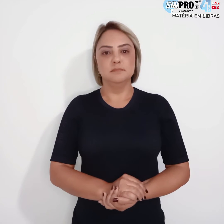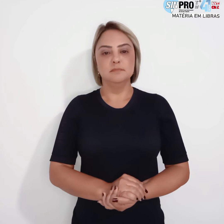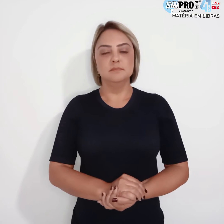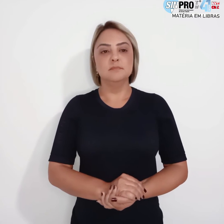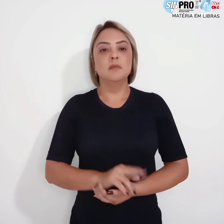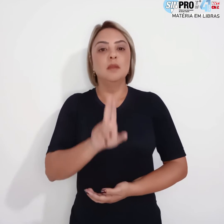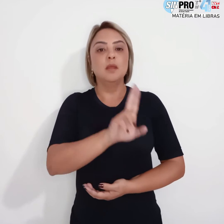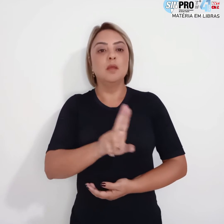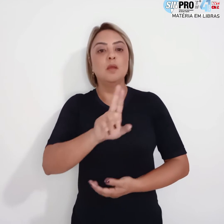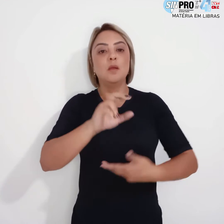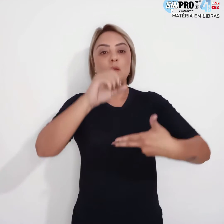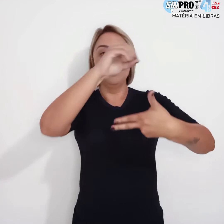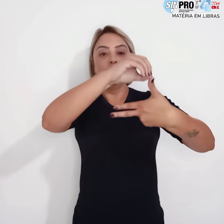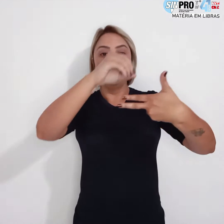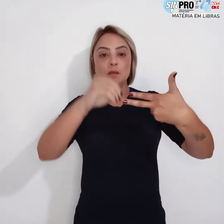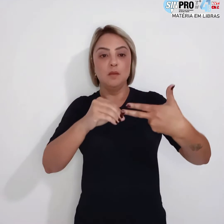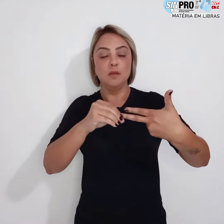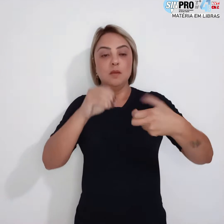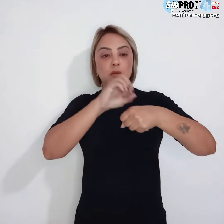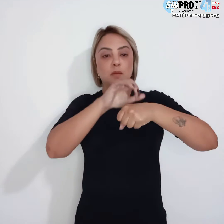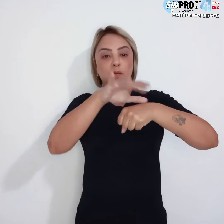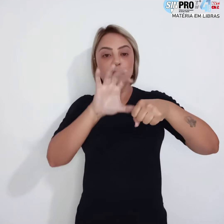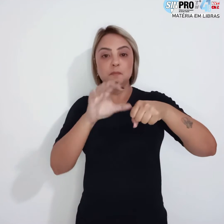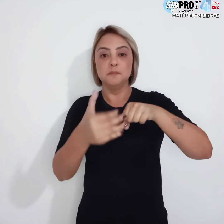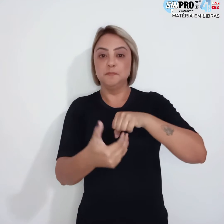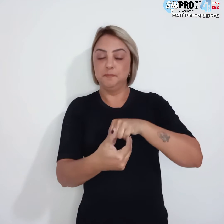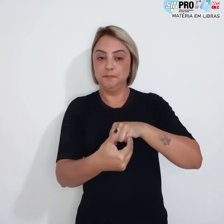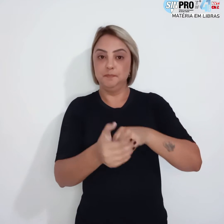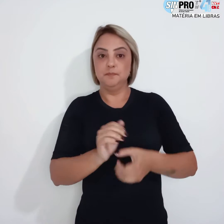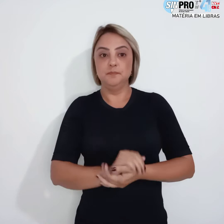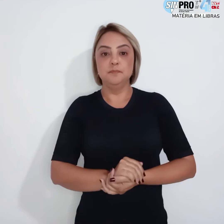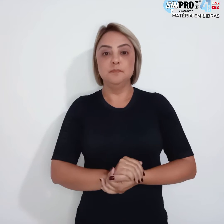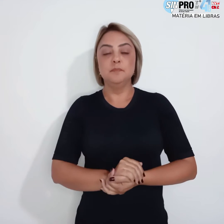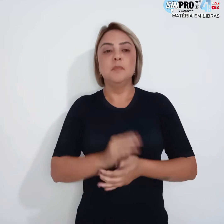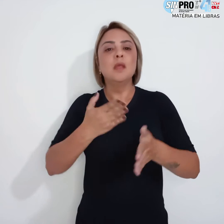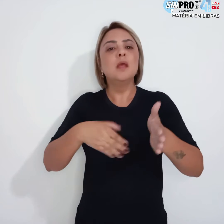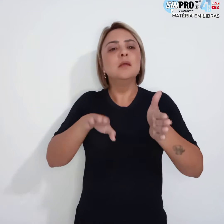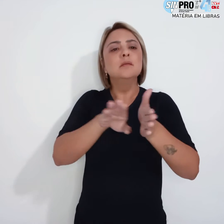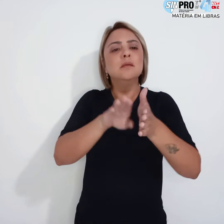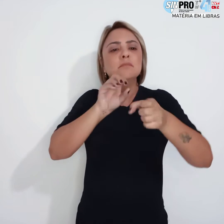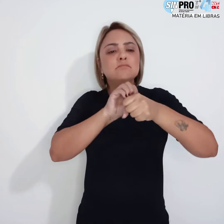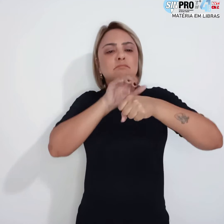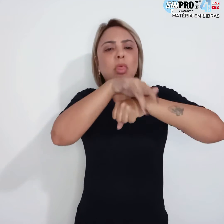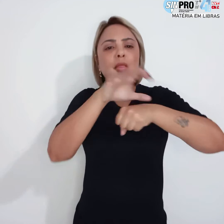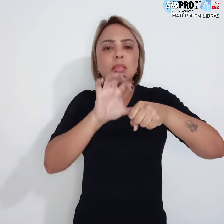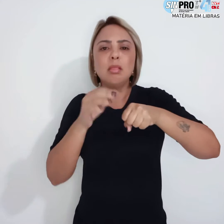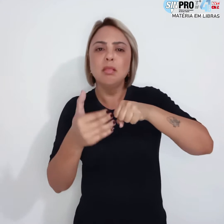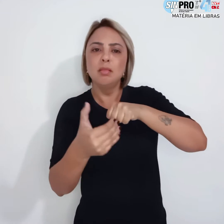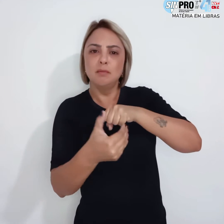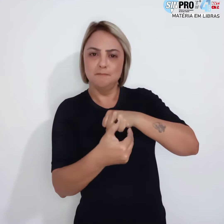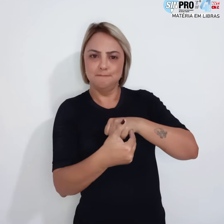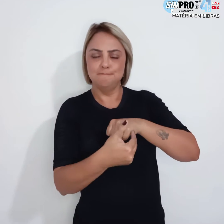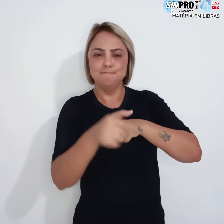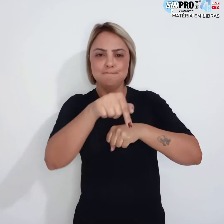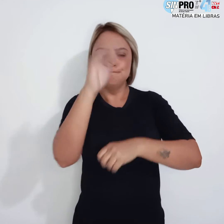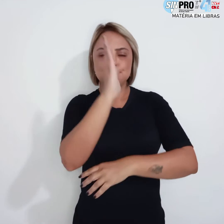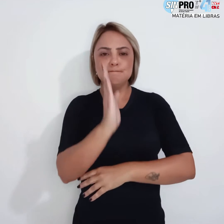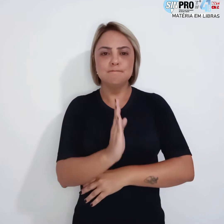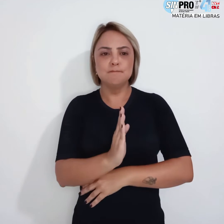Aplicação do Enem e a pandemia da Covid-19. A chegada da pandemia causada pelo novo coronavírus no Brasil